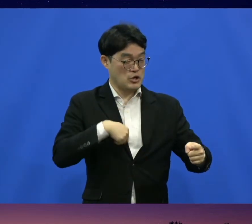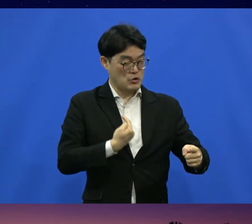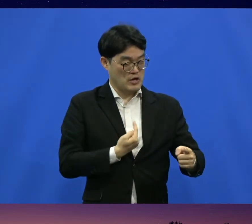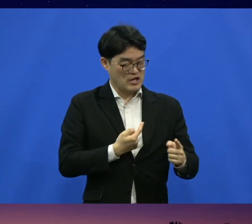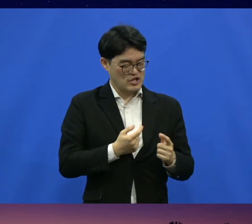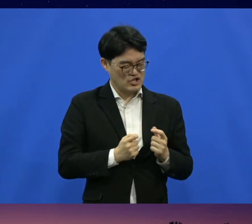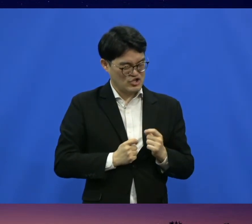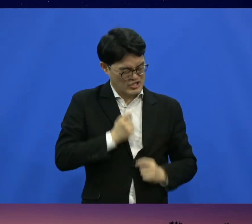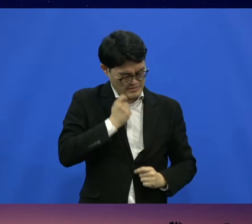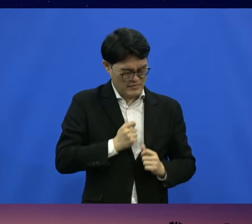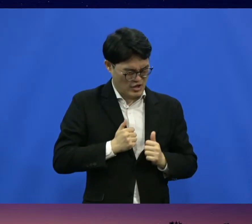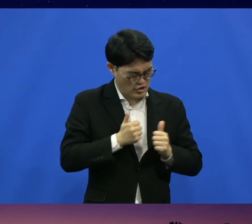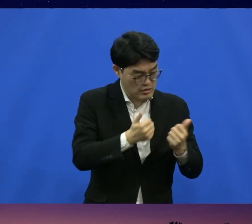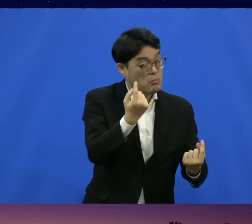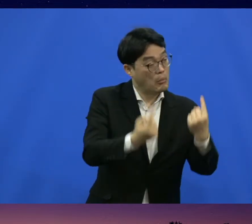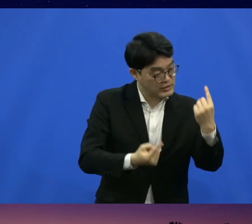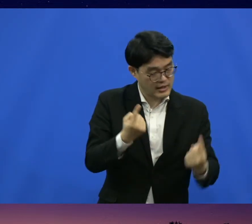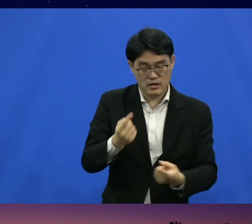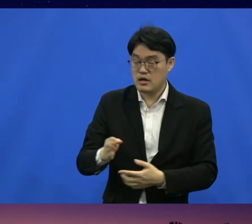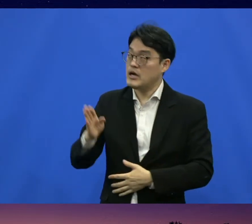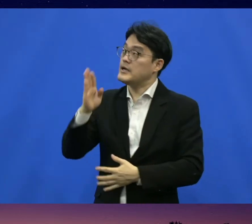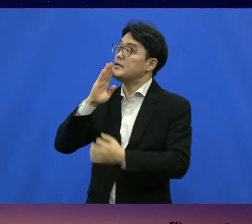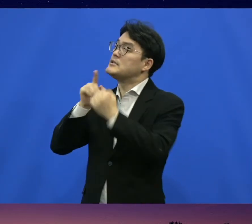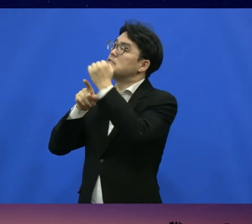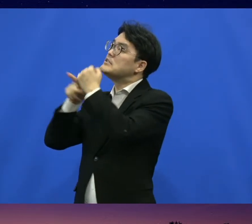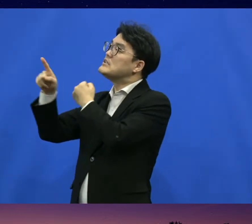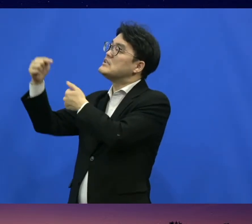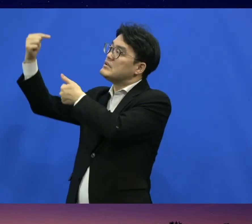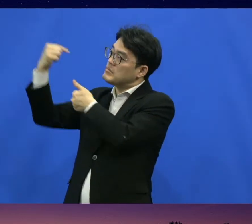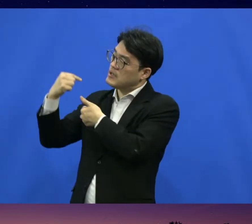진리가 중요해요. 말씀대로 하는 게 중요해요.